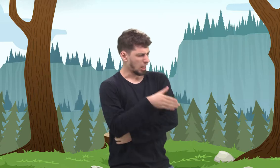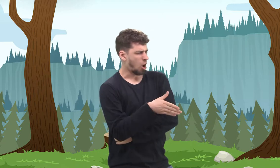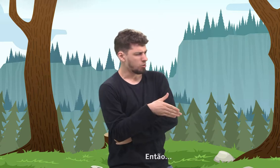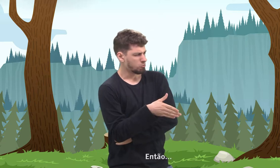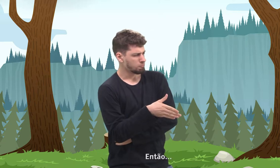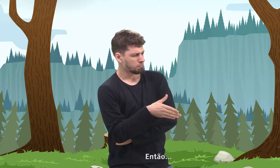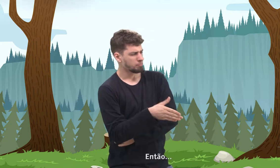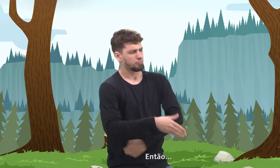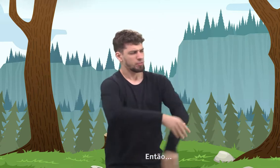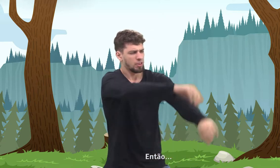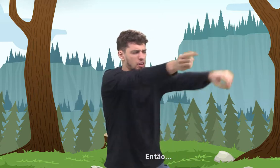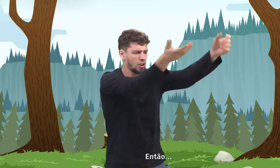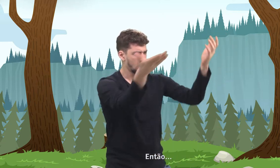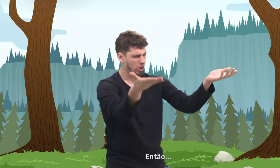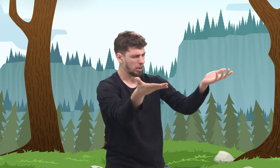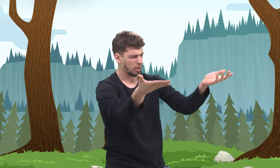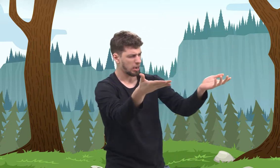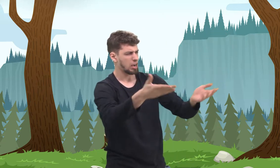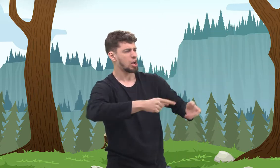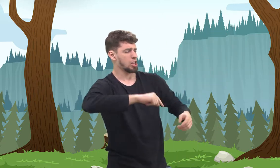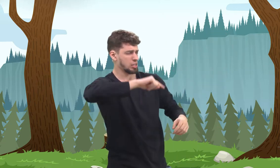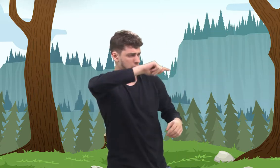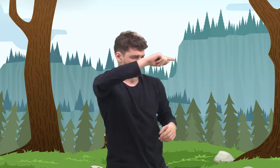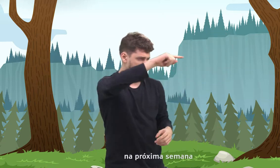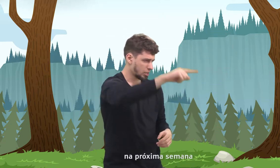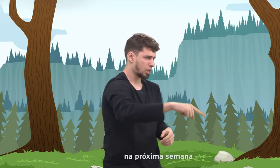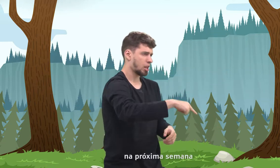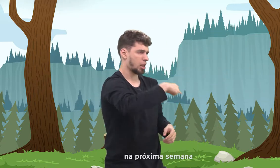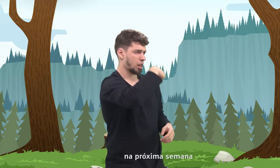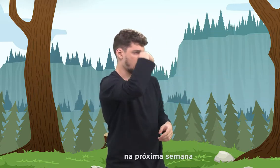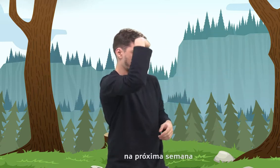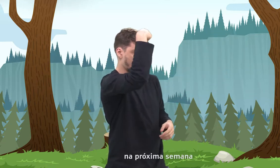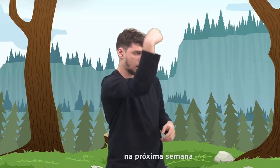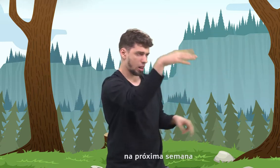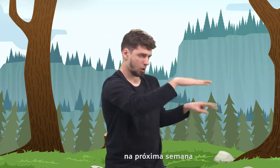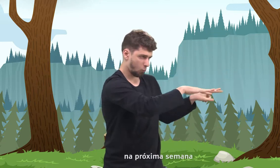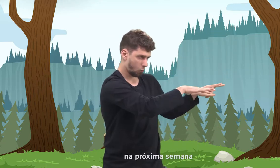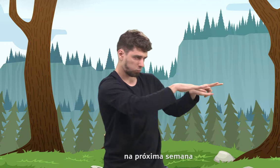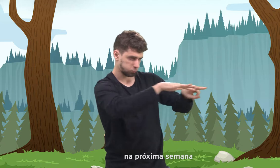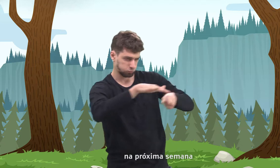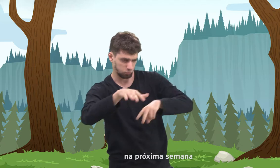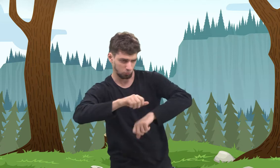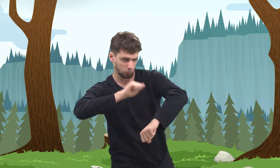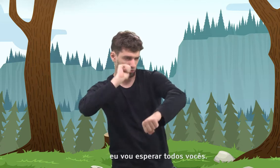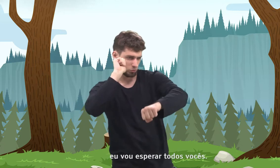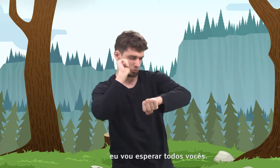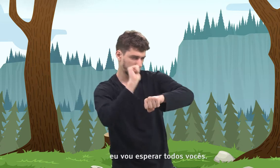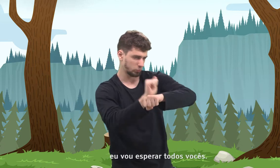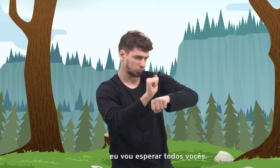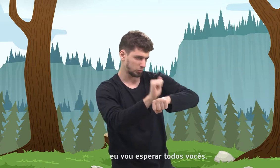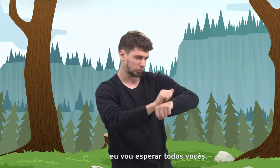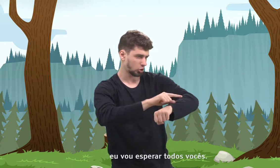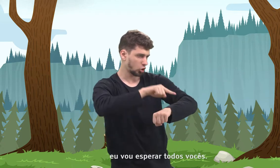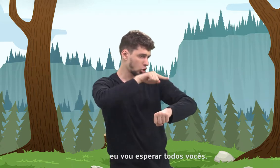então na próxima semana eu vou esperar